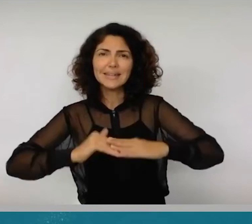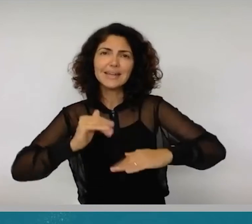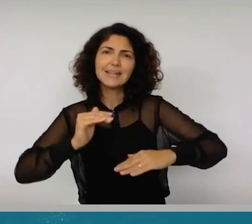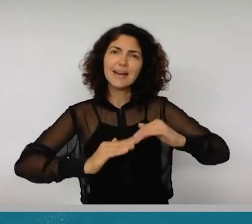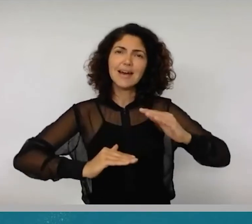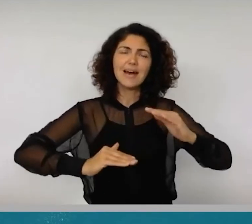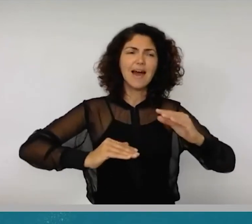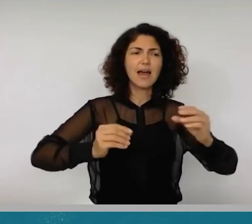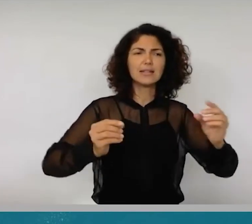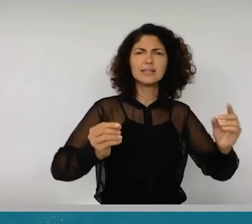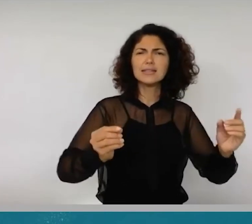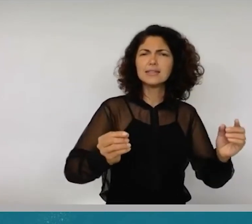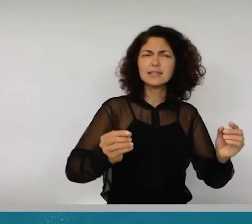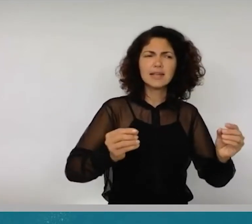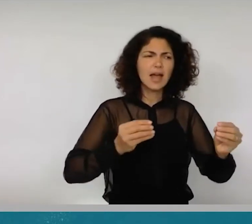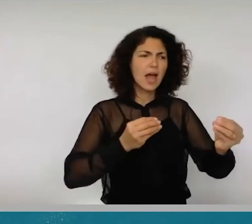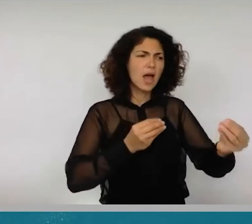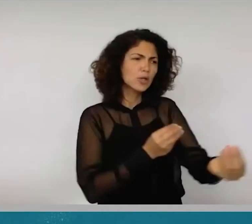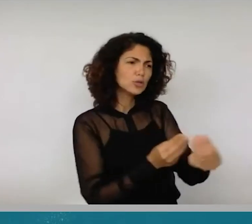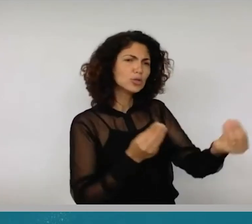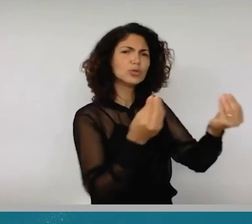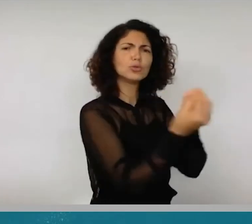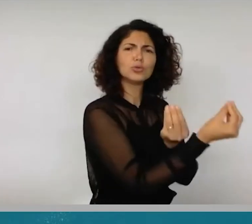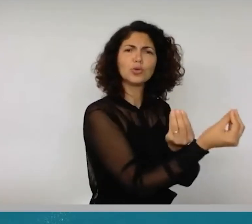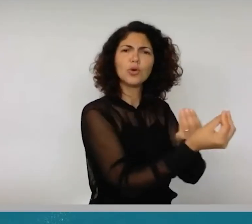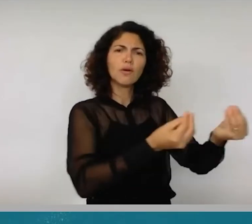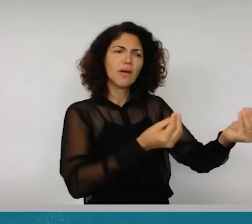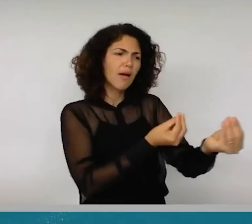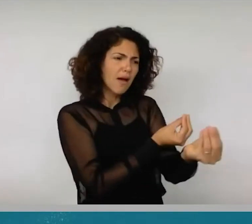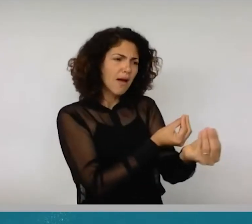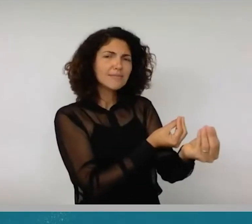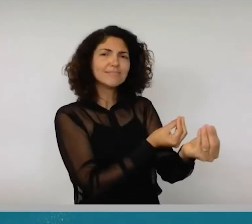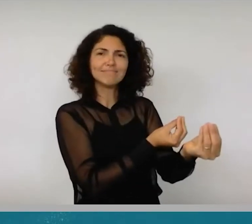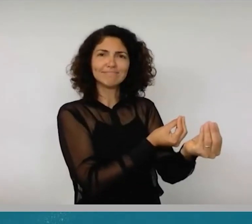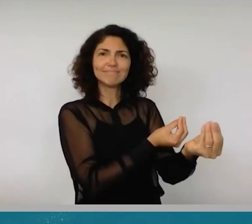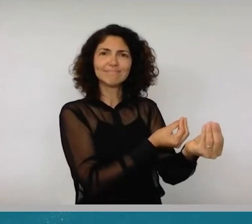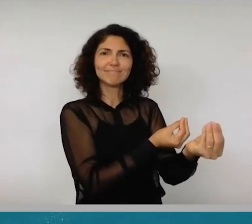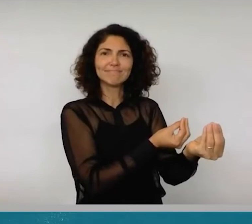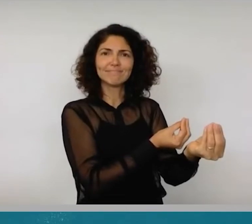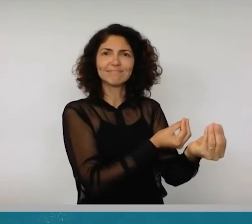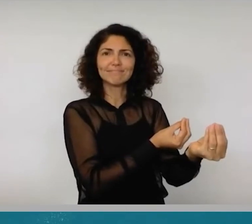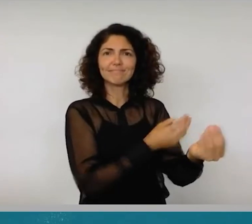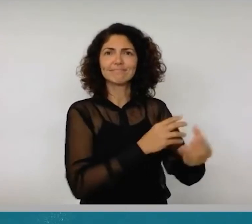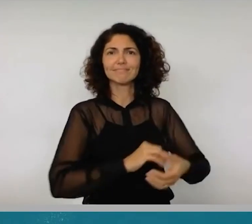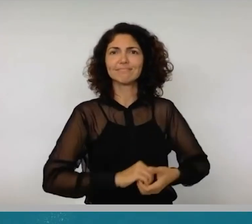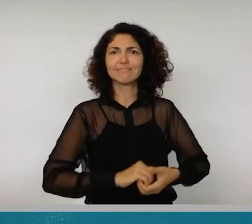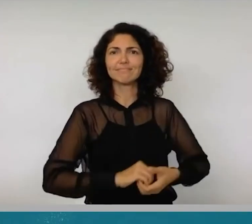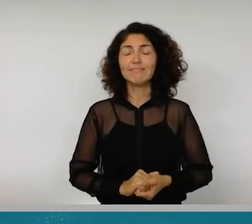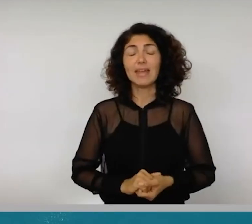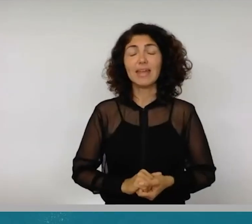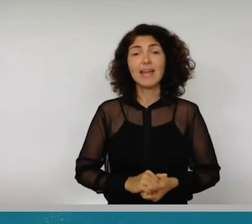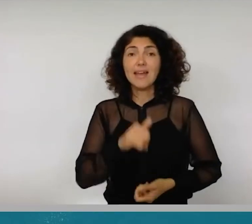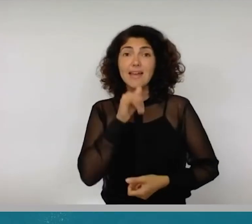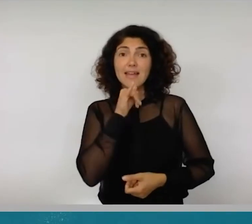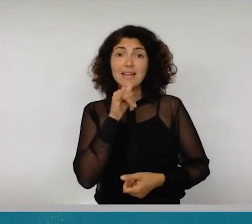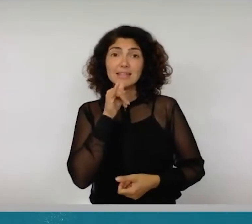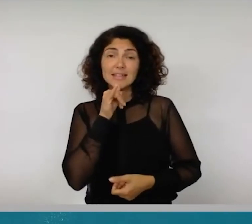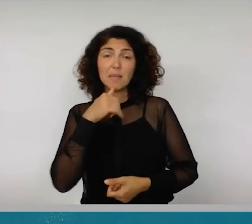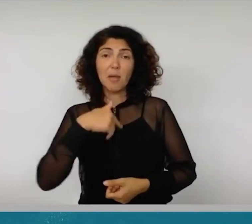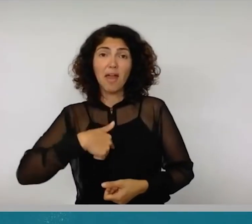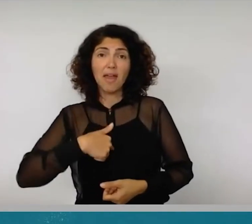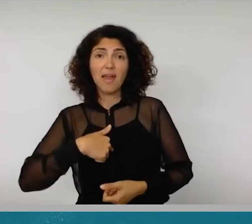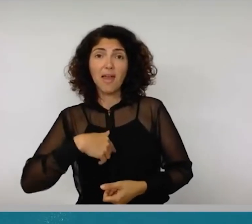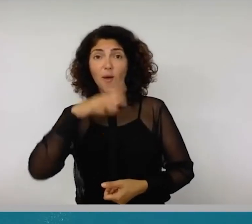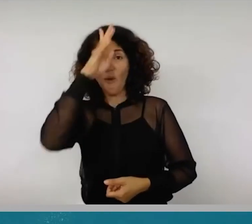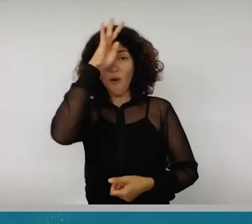O amigo cria galinhas ali, certo? E quiser trocar pelo pão, tá? Eu tenho uma padaria, eu sei fazer pão, então a gente faz troca,